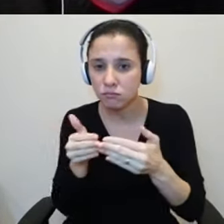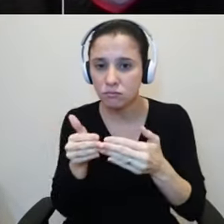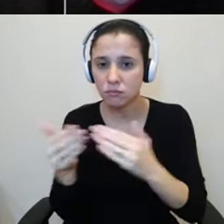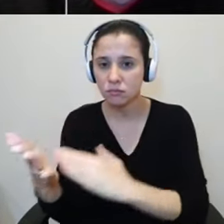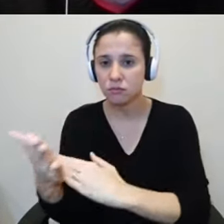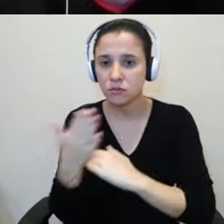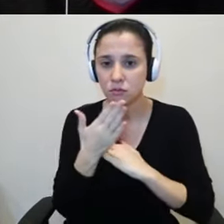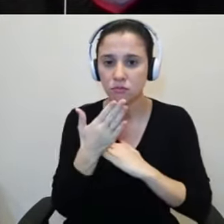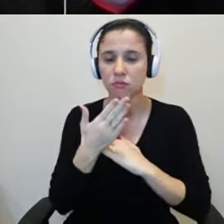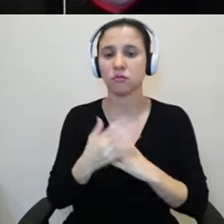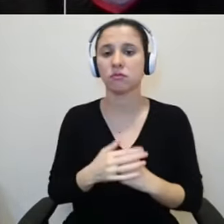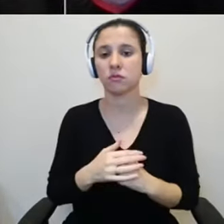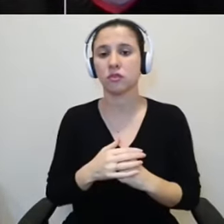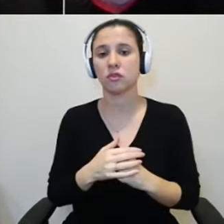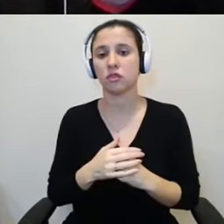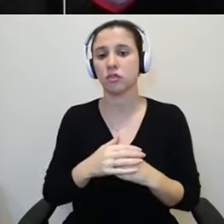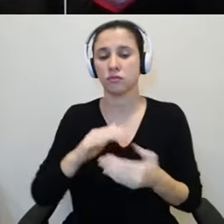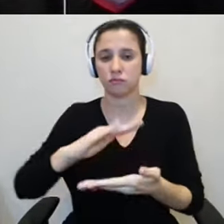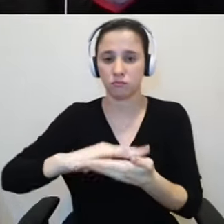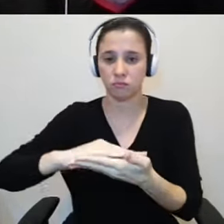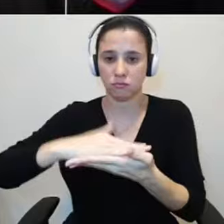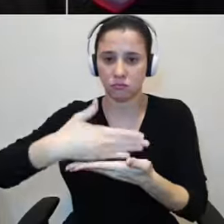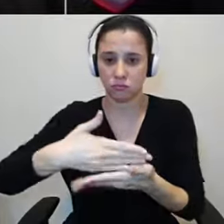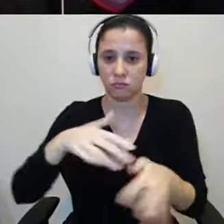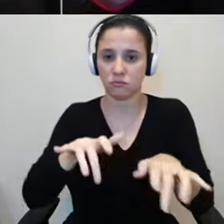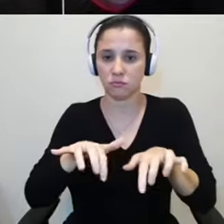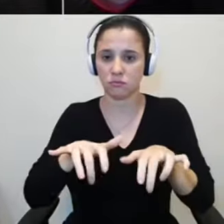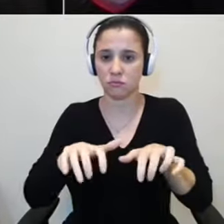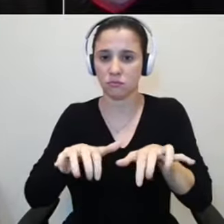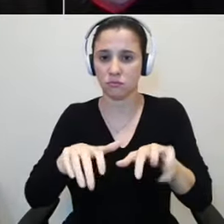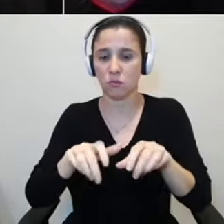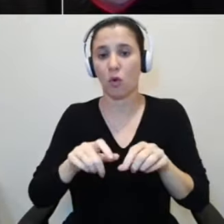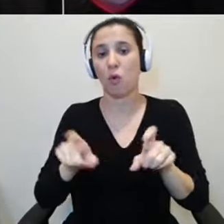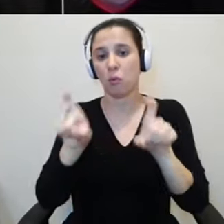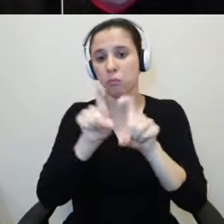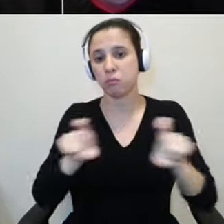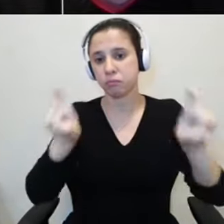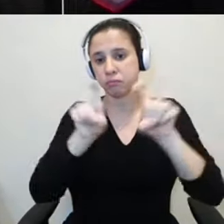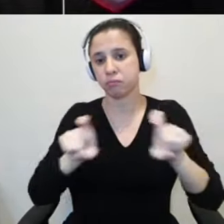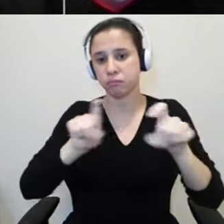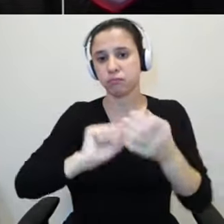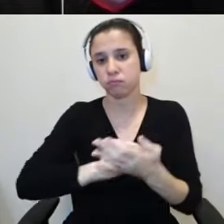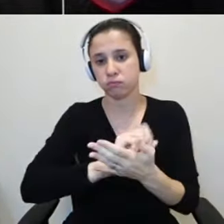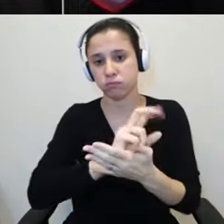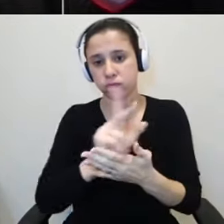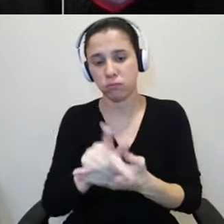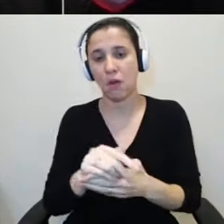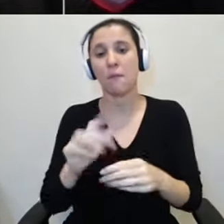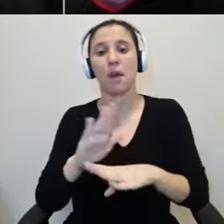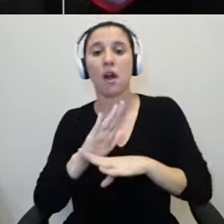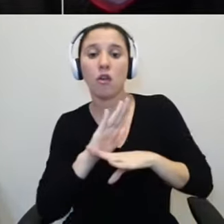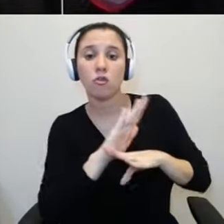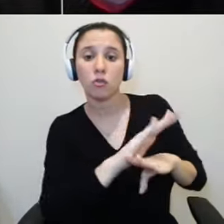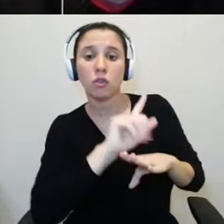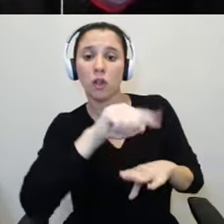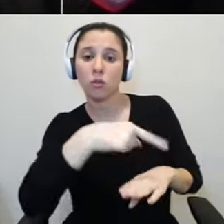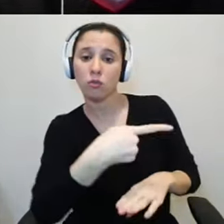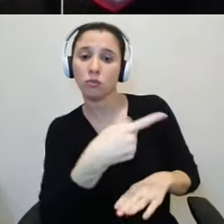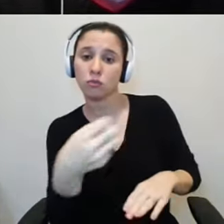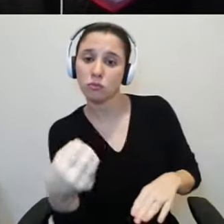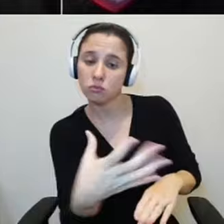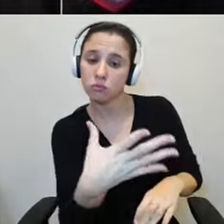de notebooks e computadores para que a gente possa ceder isso para os nossos alunos. Outras coisas que também nós estamos